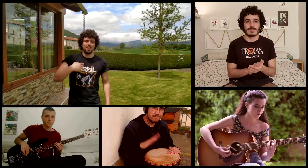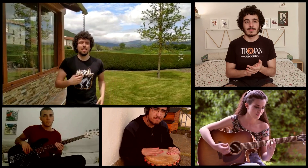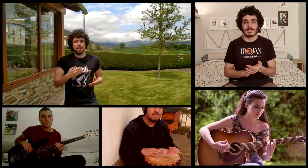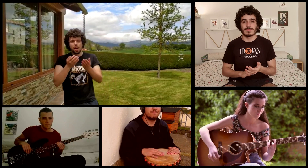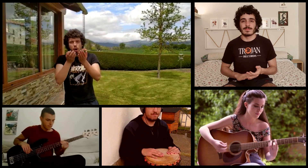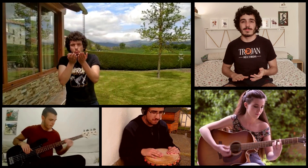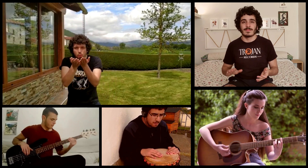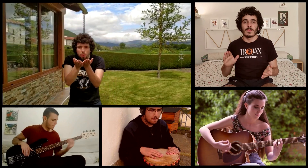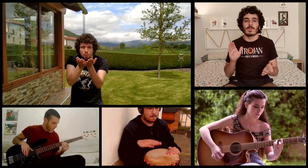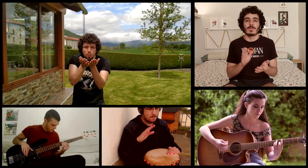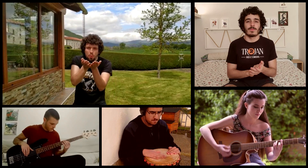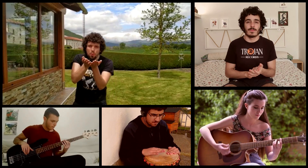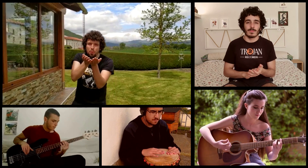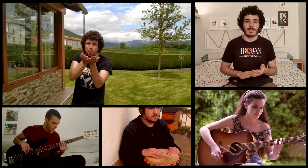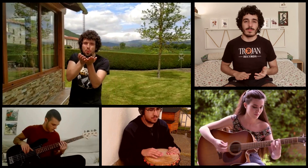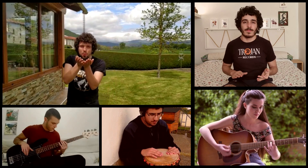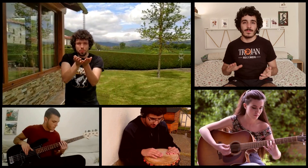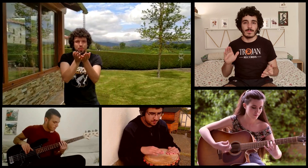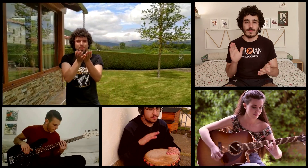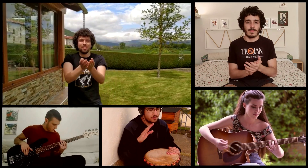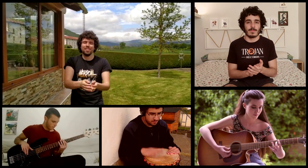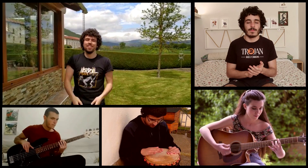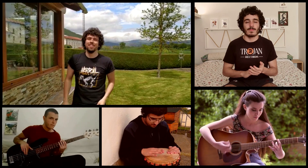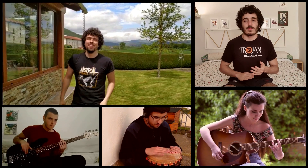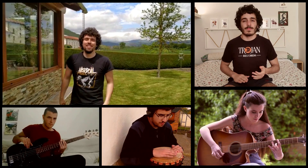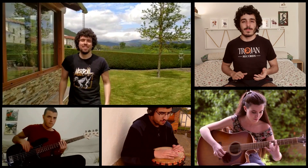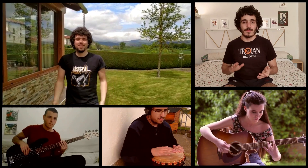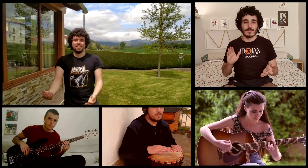Asfaltian aize bolada batek